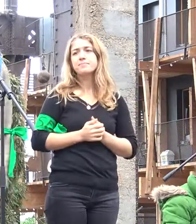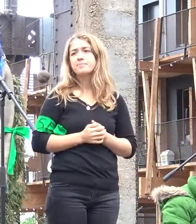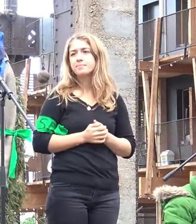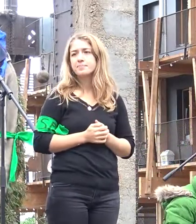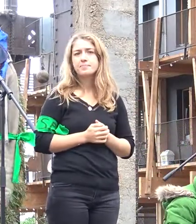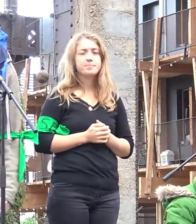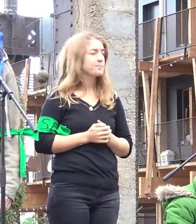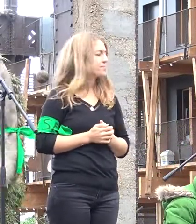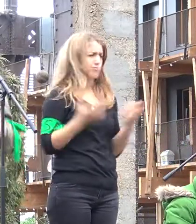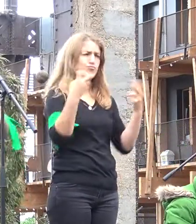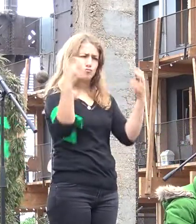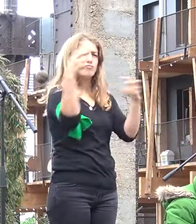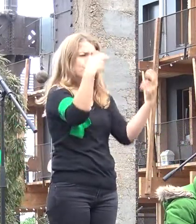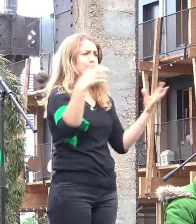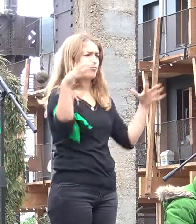Et faites du bruit.